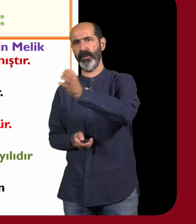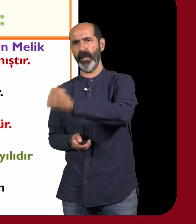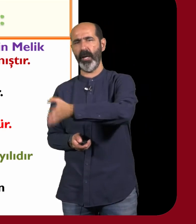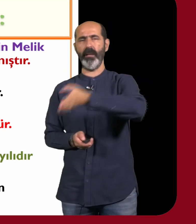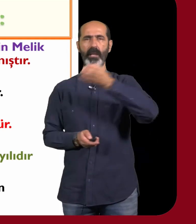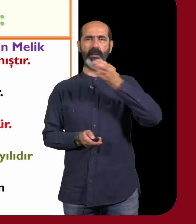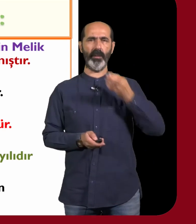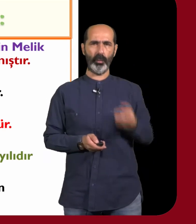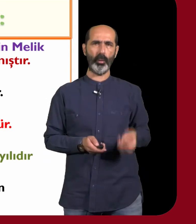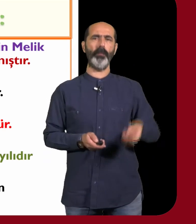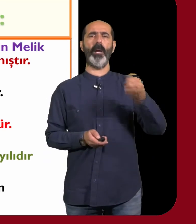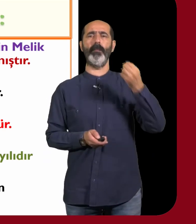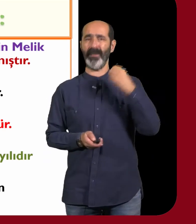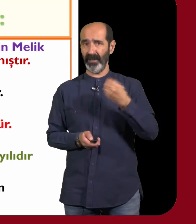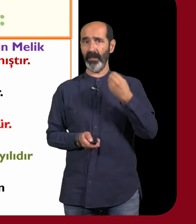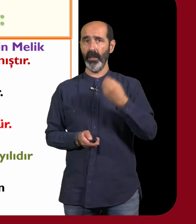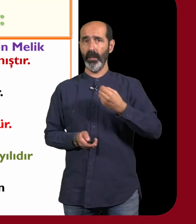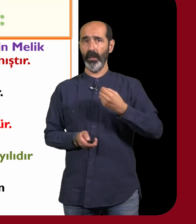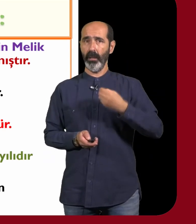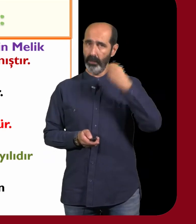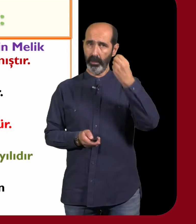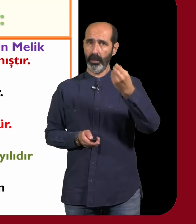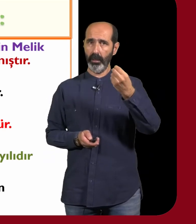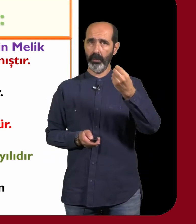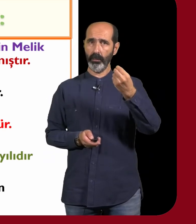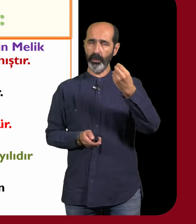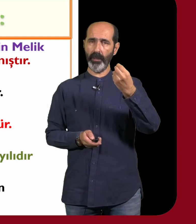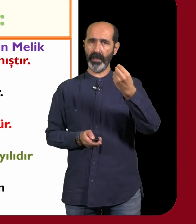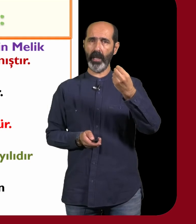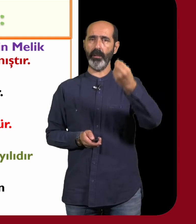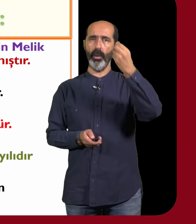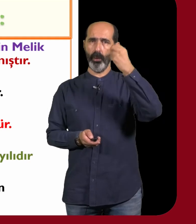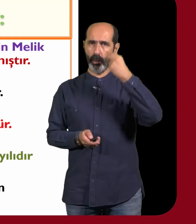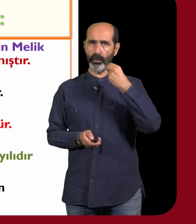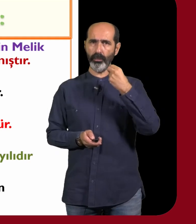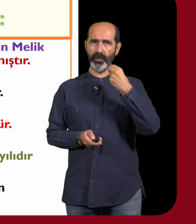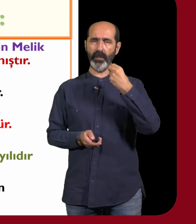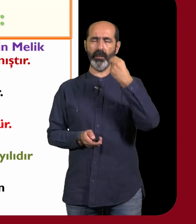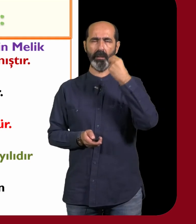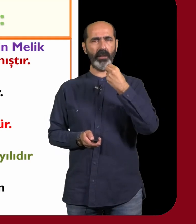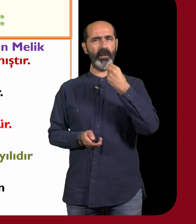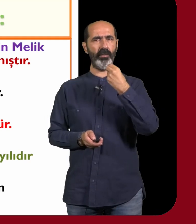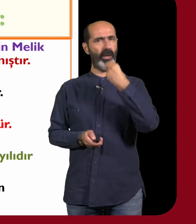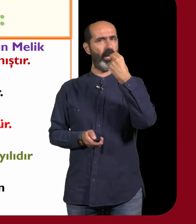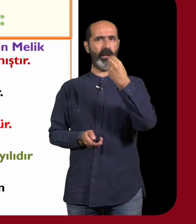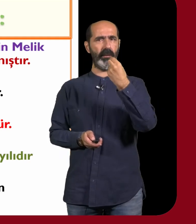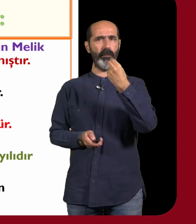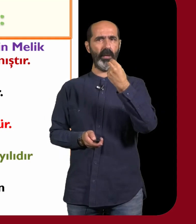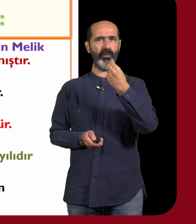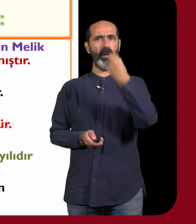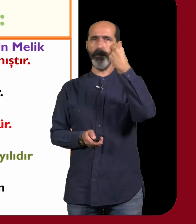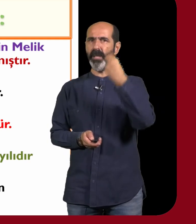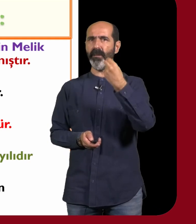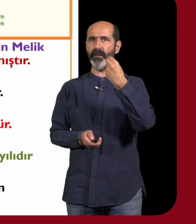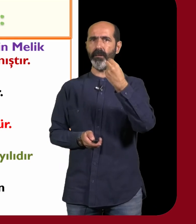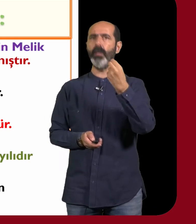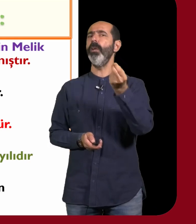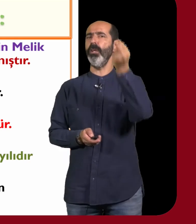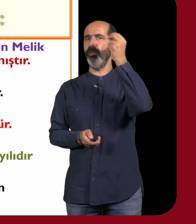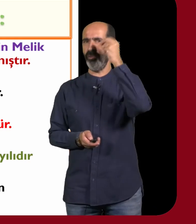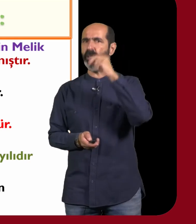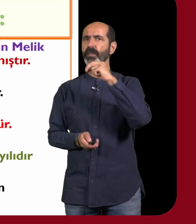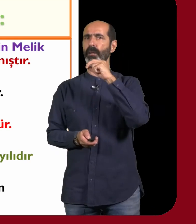hesaplanması değerlendirmesi toplanması gündeme geldi o yüzden dedi ki Celalettin Melikşah